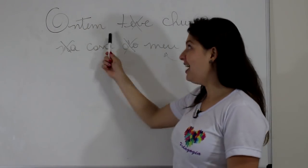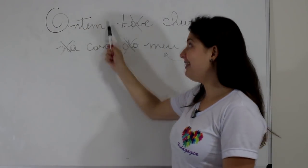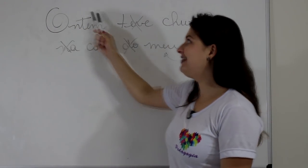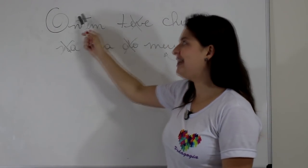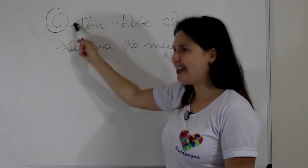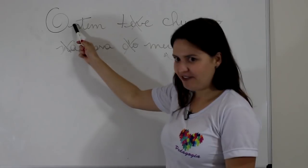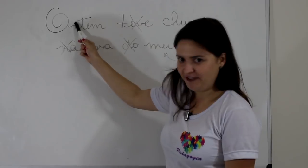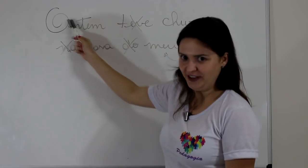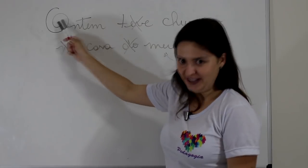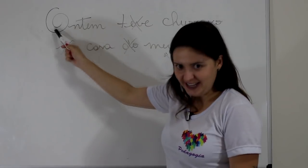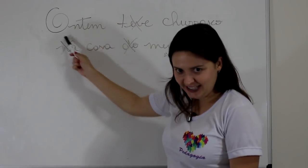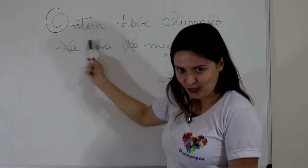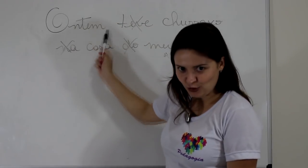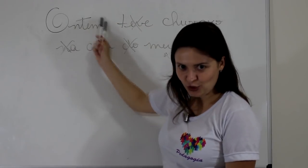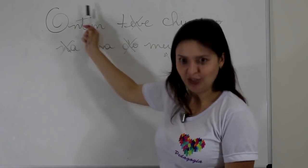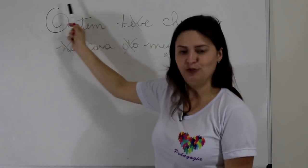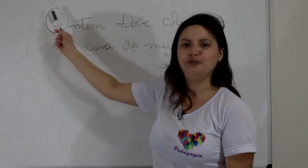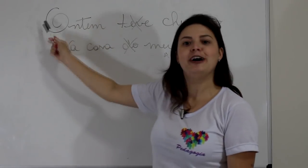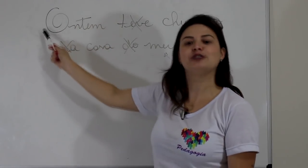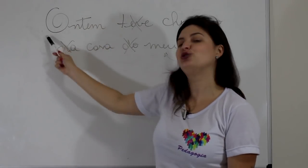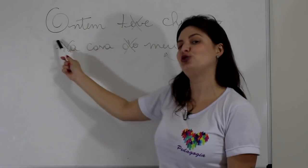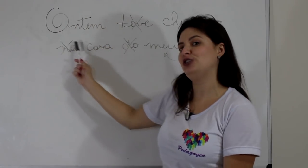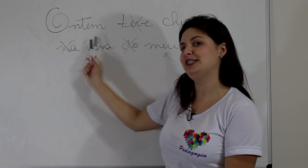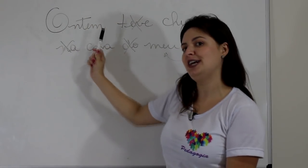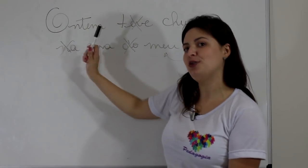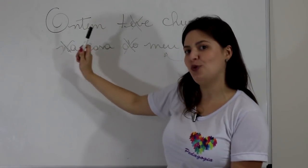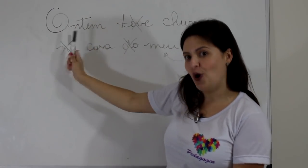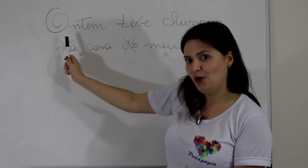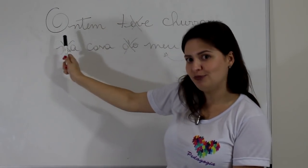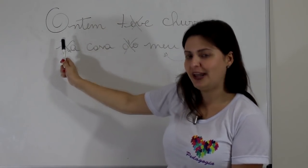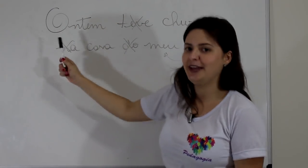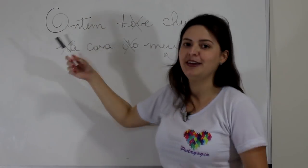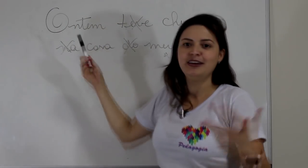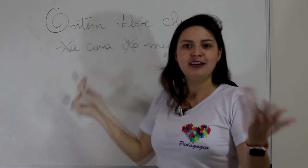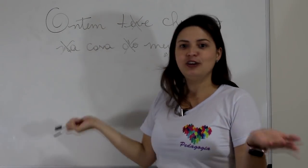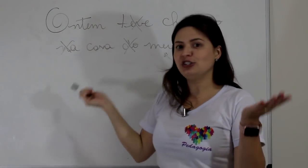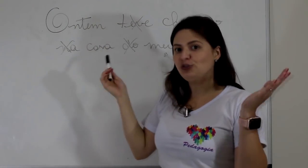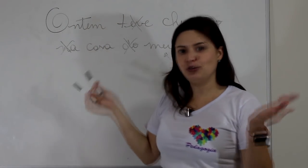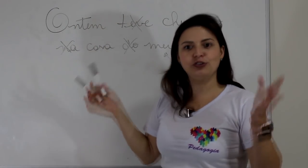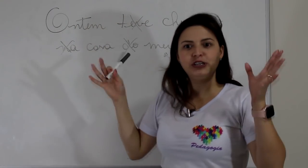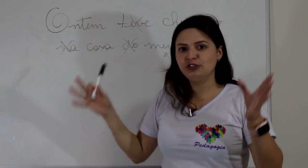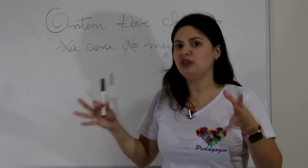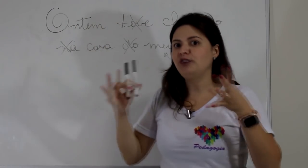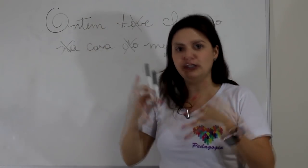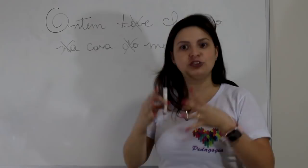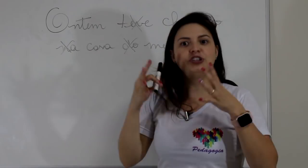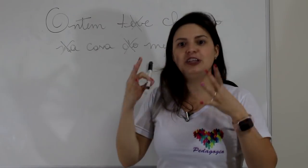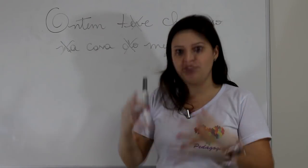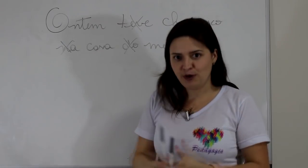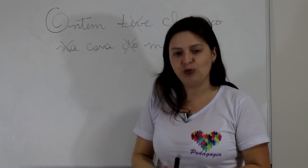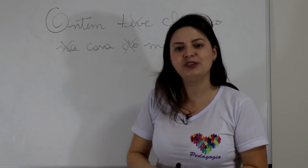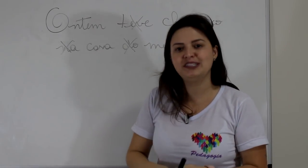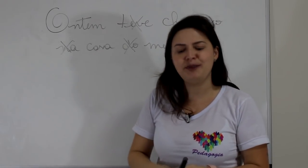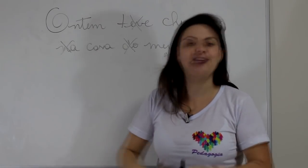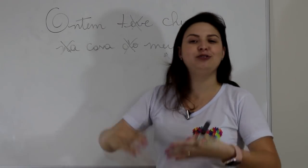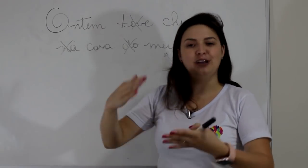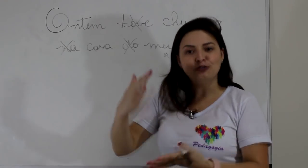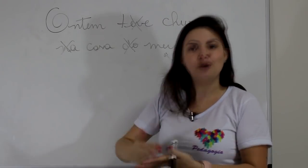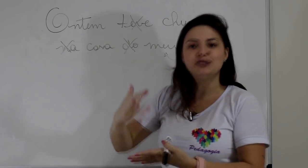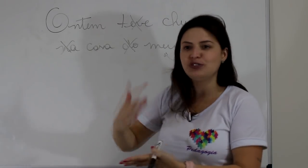Já teve. Então, só o fato de utilizar o ontem, eu já tô colocando, falando que já teve um acontecimento. Então, não preciso